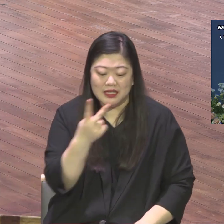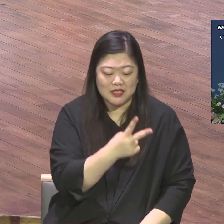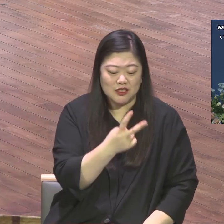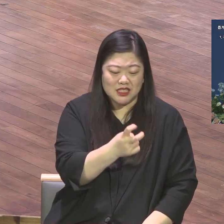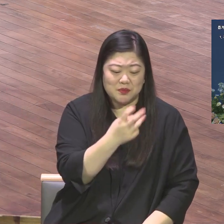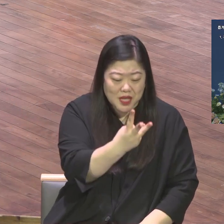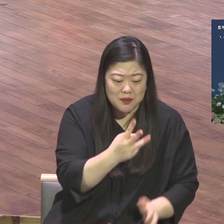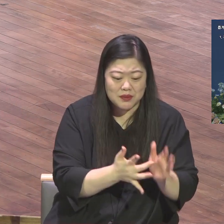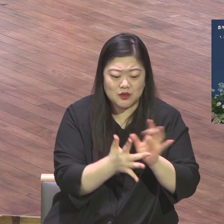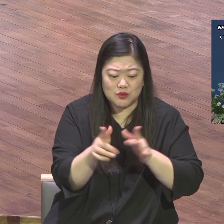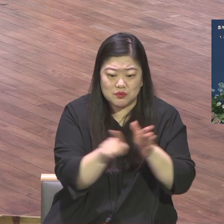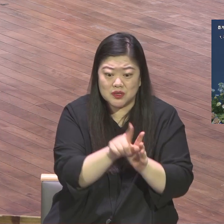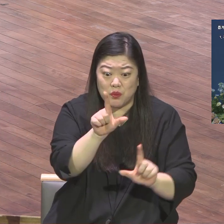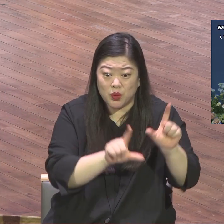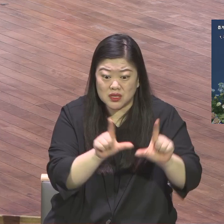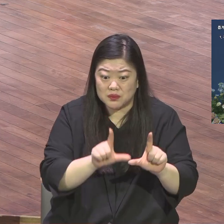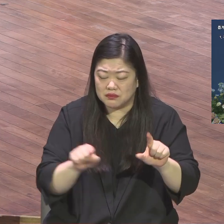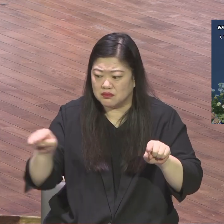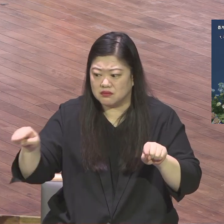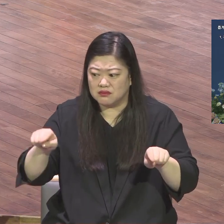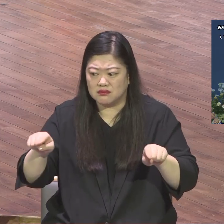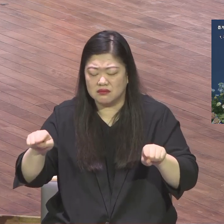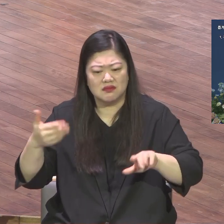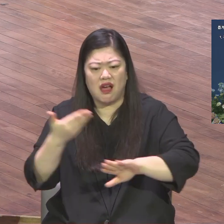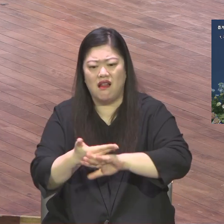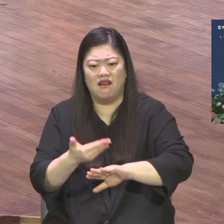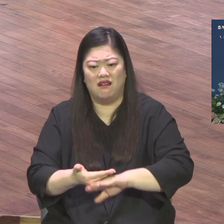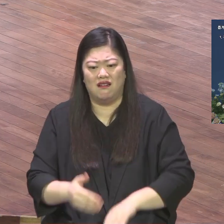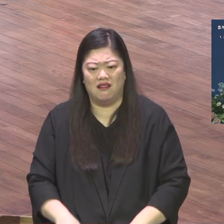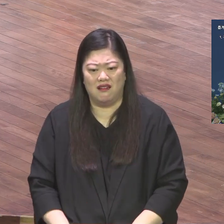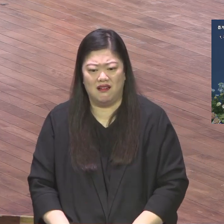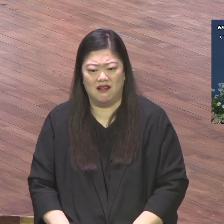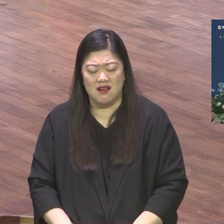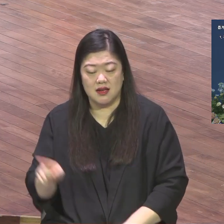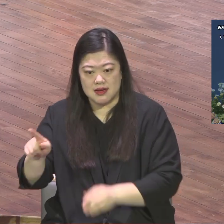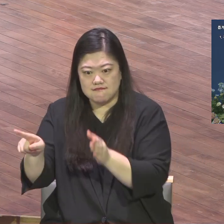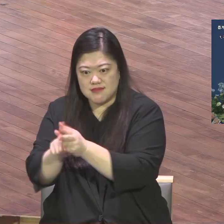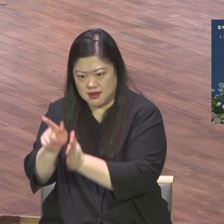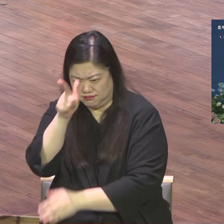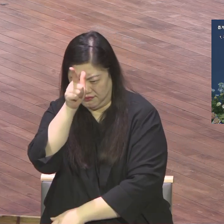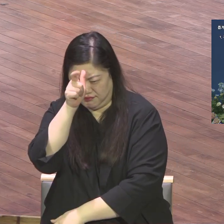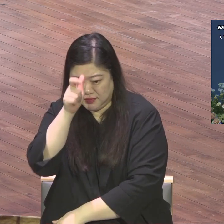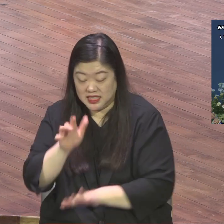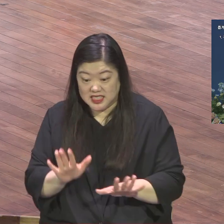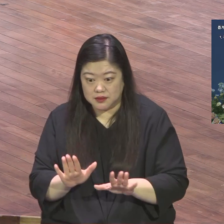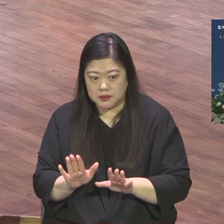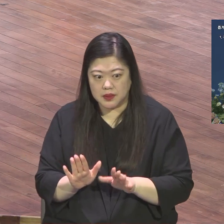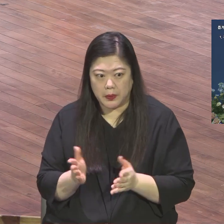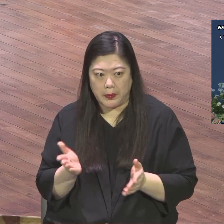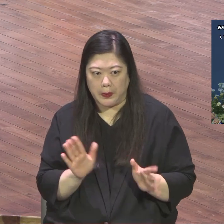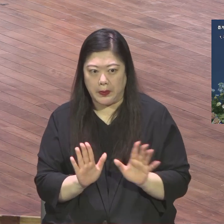응? 딱 있다고 하면 다락방 핍박밖에 없어요, 지구촌에. 아시겠어요?